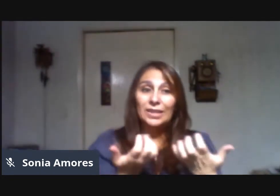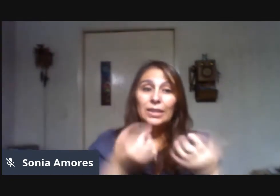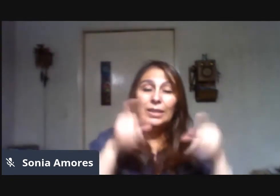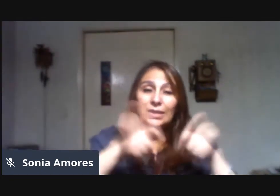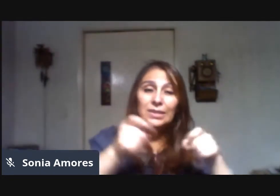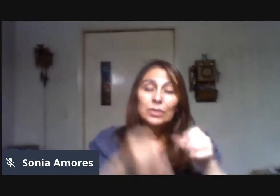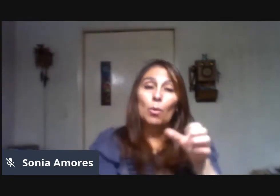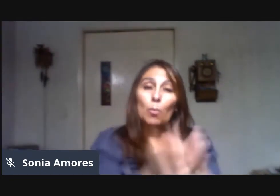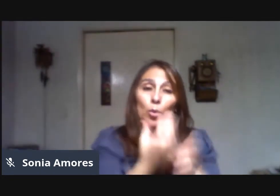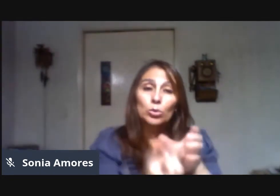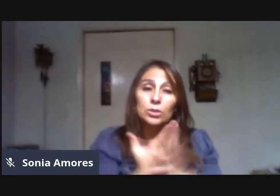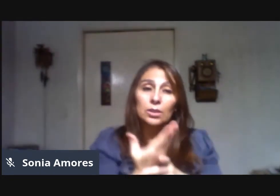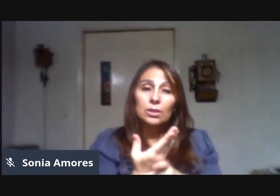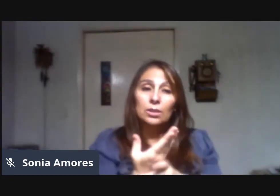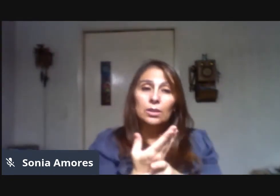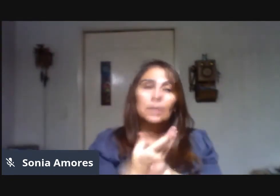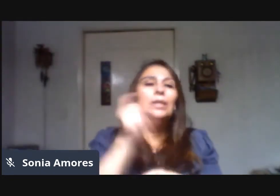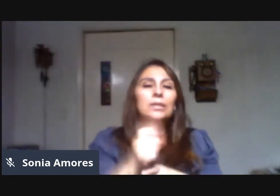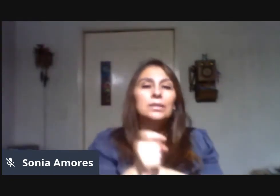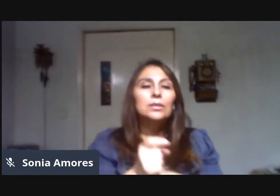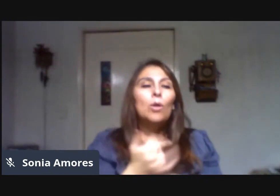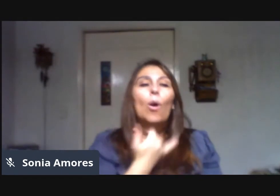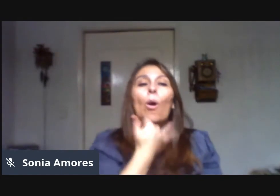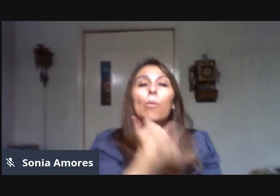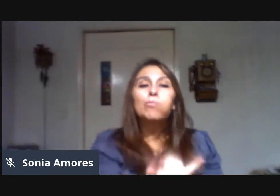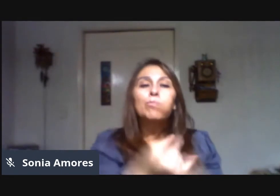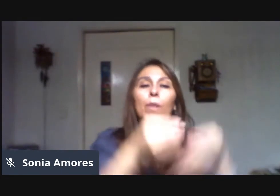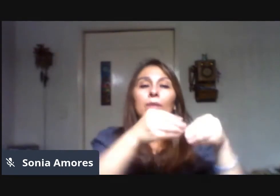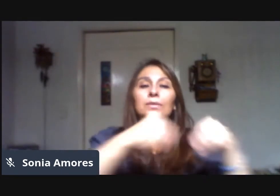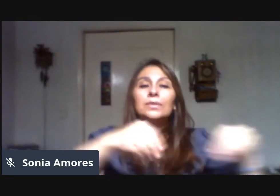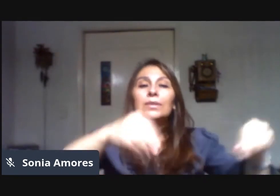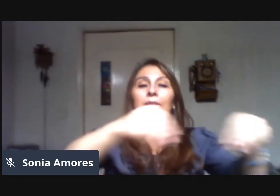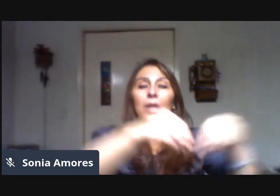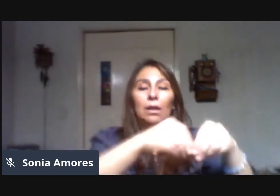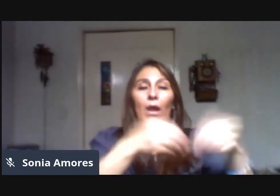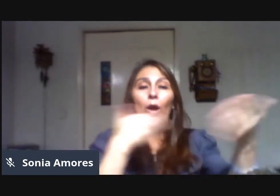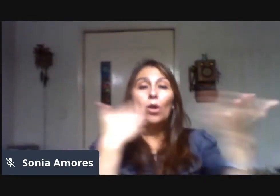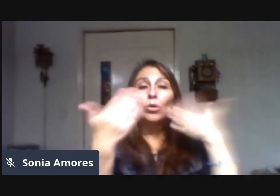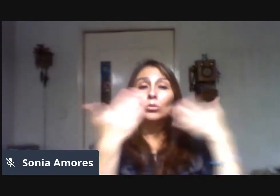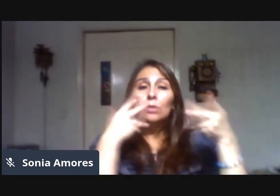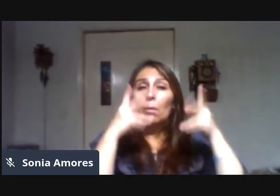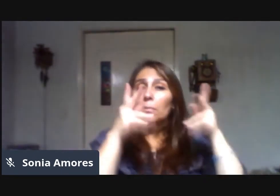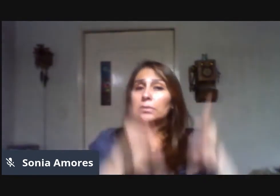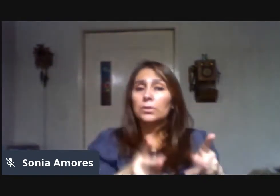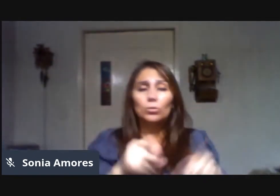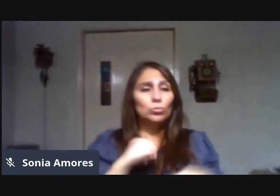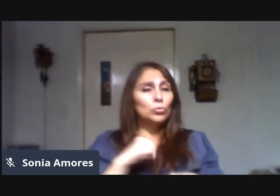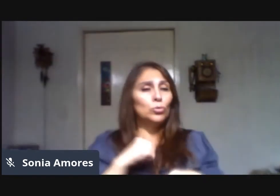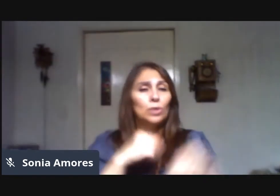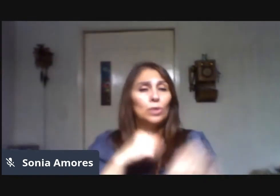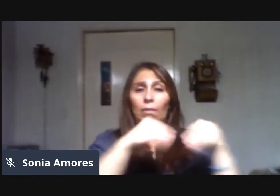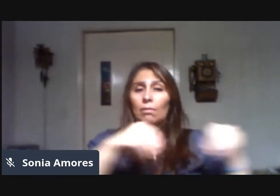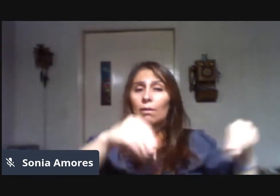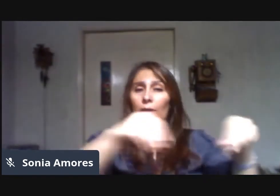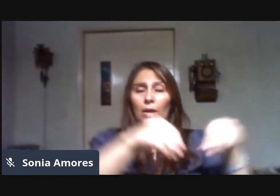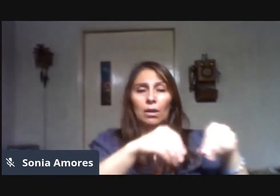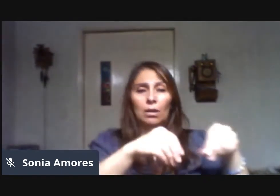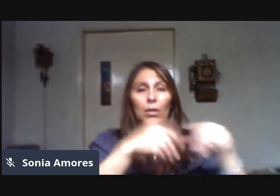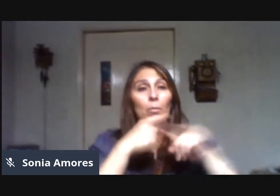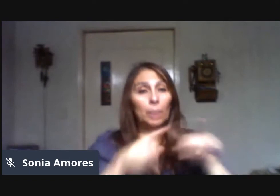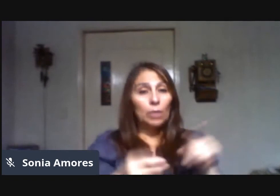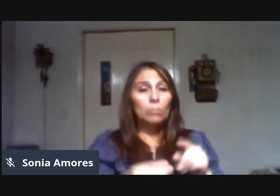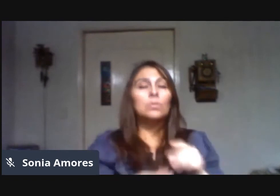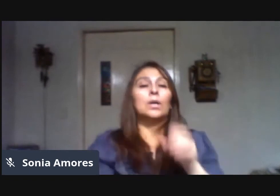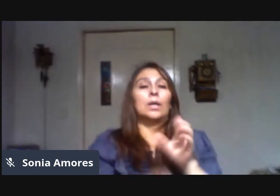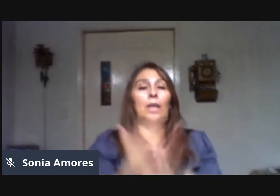de la tierra que les estoy hablando. No tenemos tierra los campesinos y aún así alimentamos y producimos y hemos